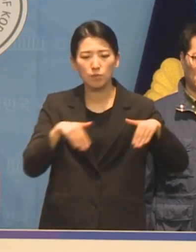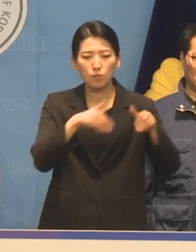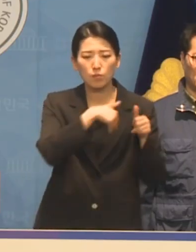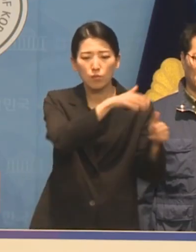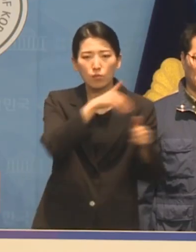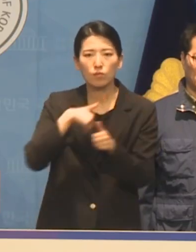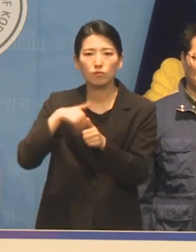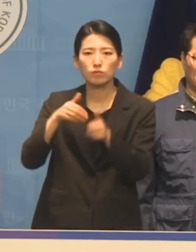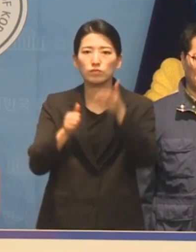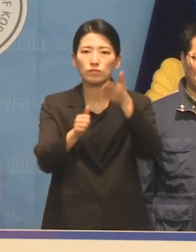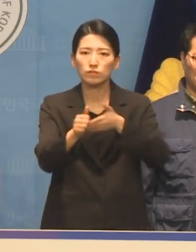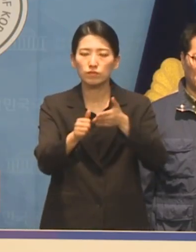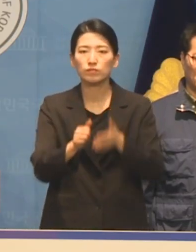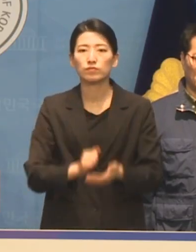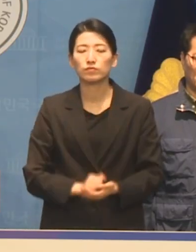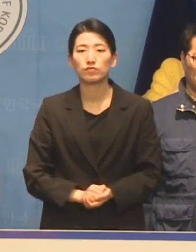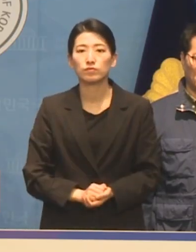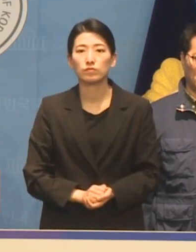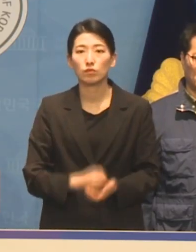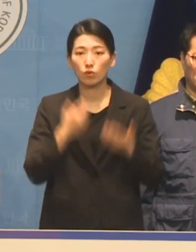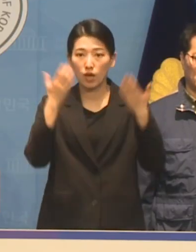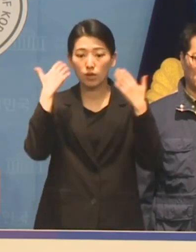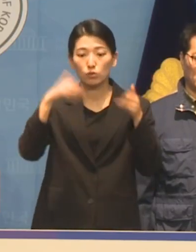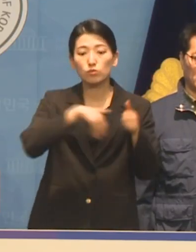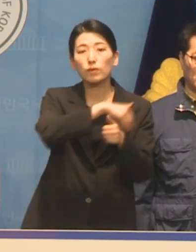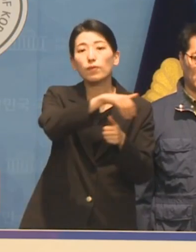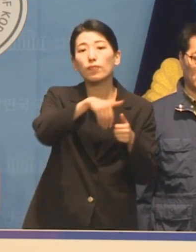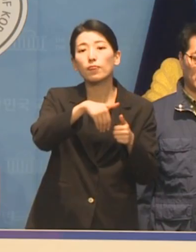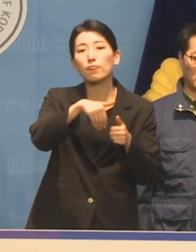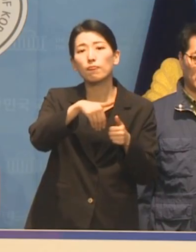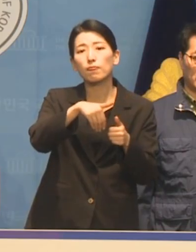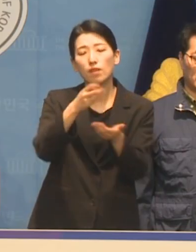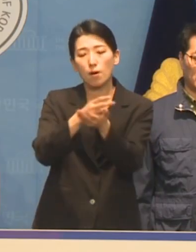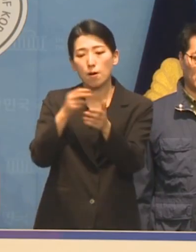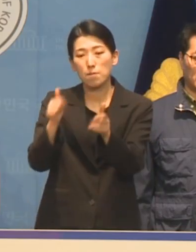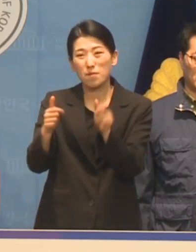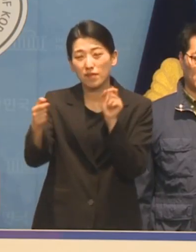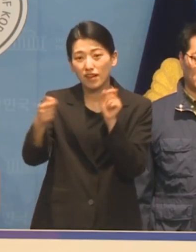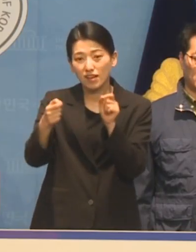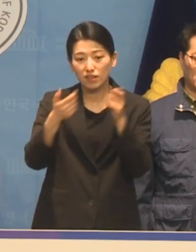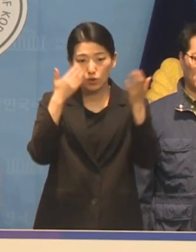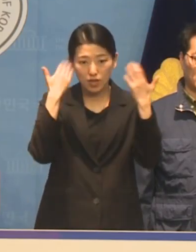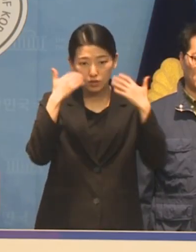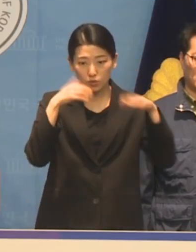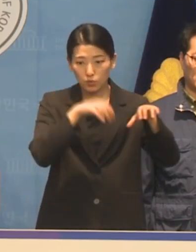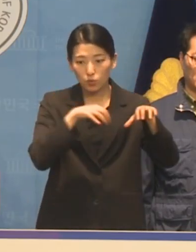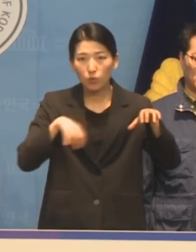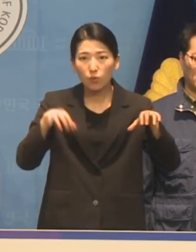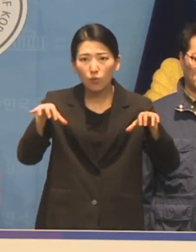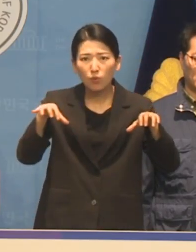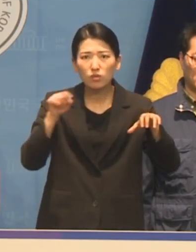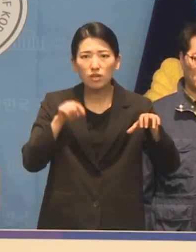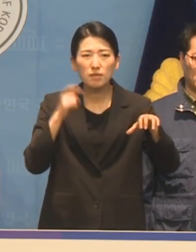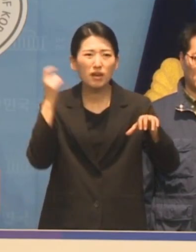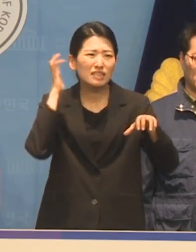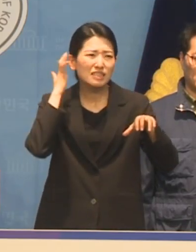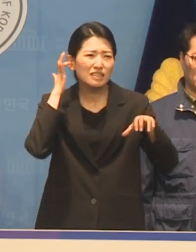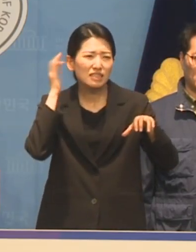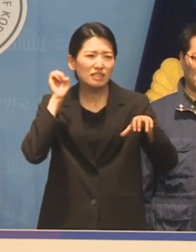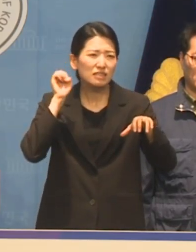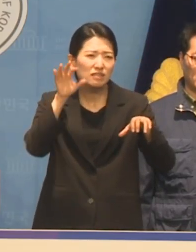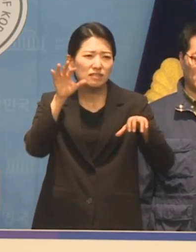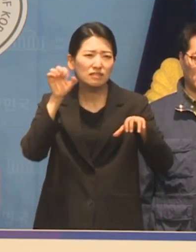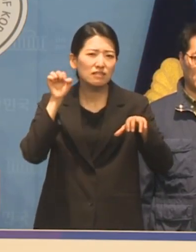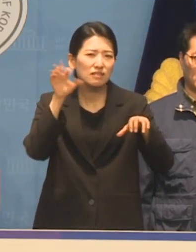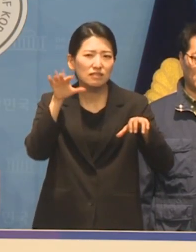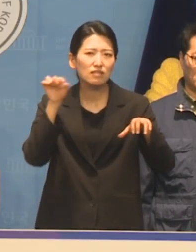또 학교 주변, 특히 헌법재판소 인근에 있는 학교 주변에 스피커를 장착한 시위대들이